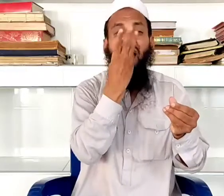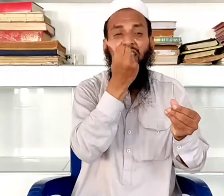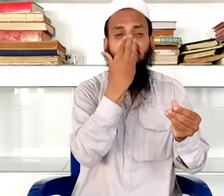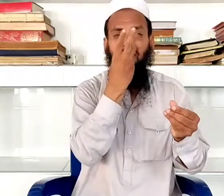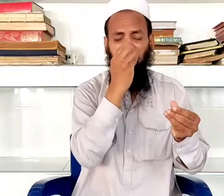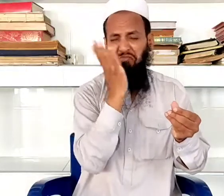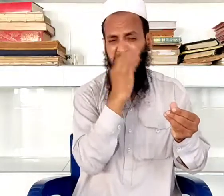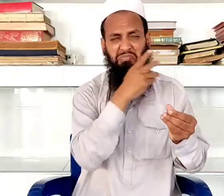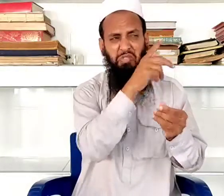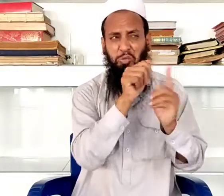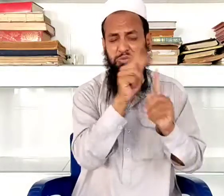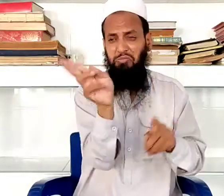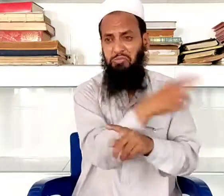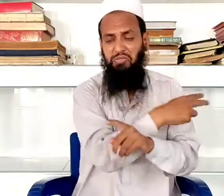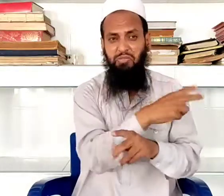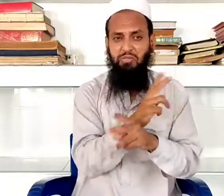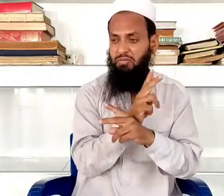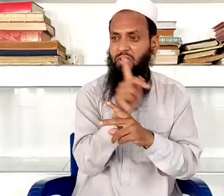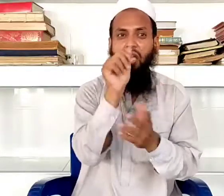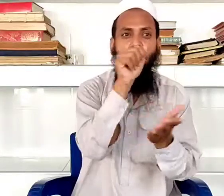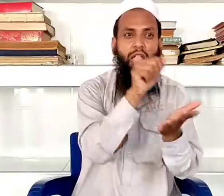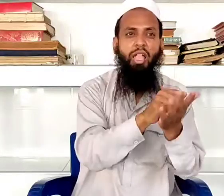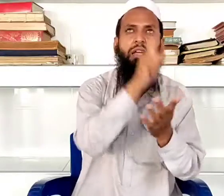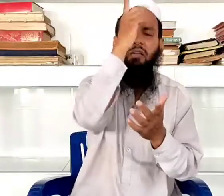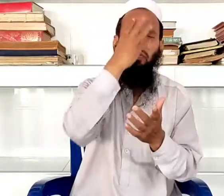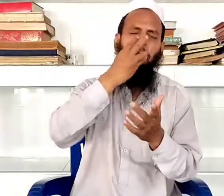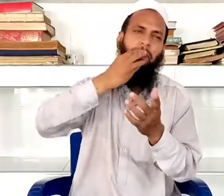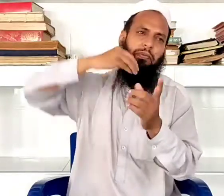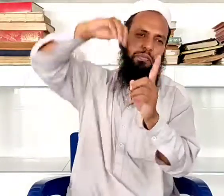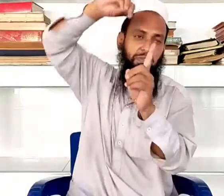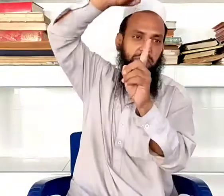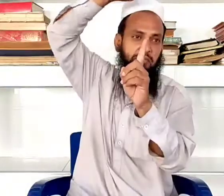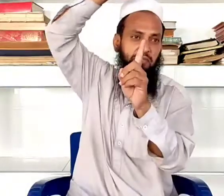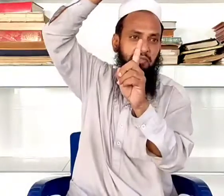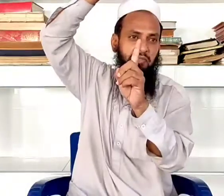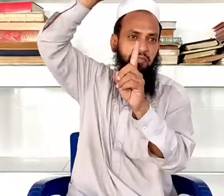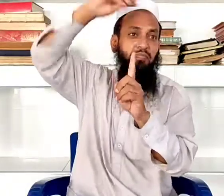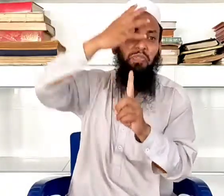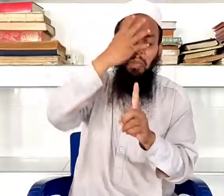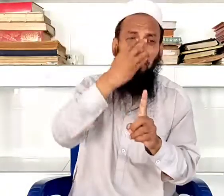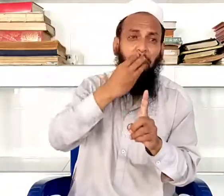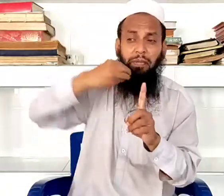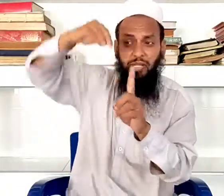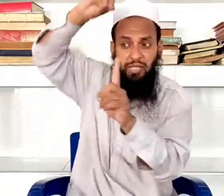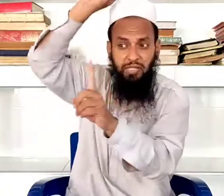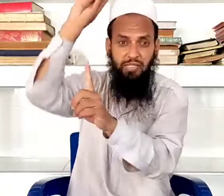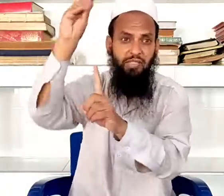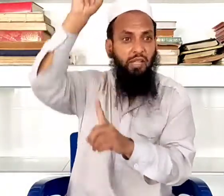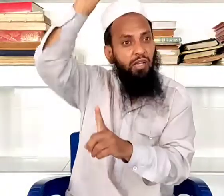رسول نال محبت کرتا ہے اور اللہ اور اللہ رسول اس بندے نال محبت کرتا ہے. اور جناب سیدنا علی مرتضیٰ رضی